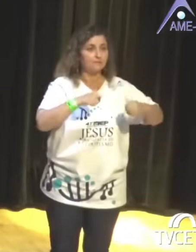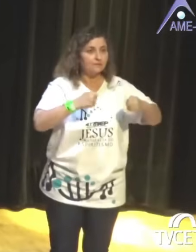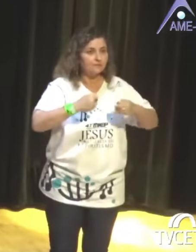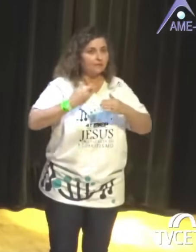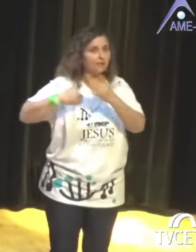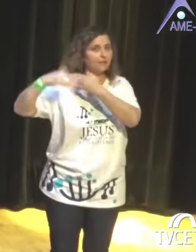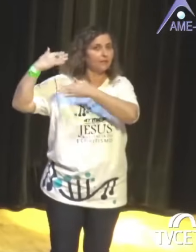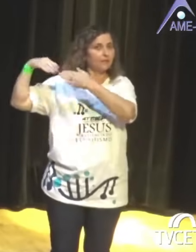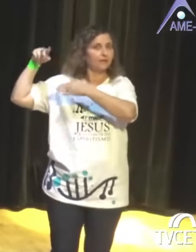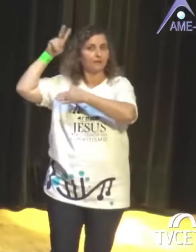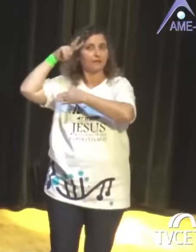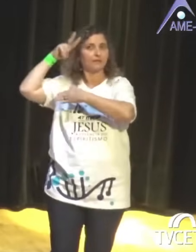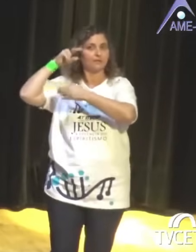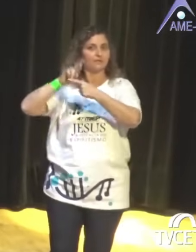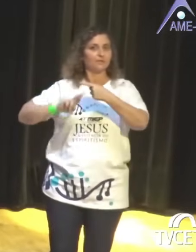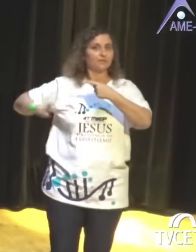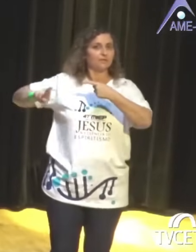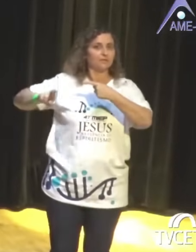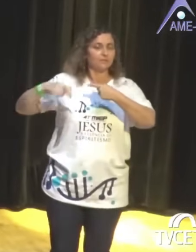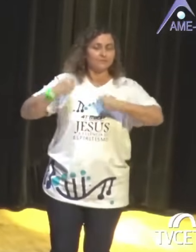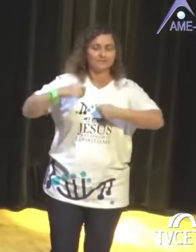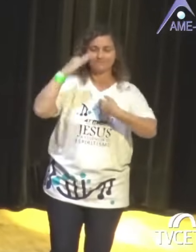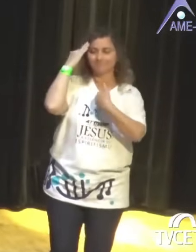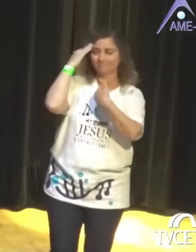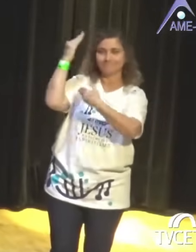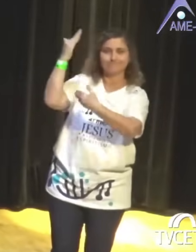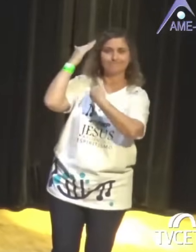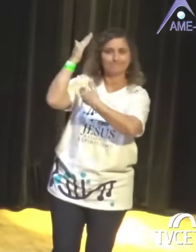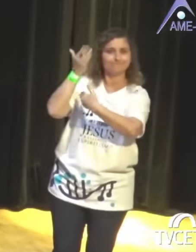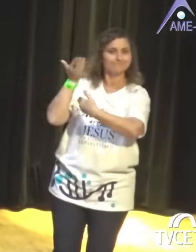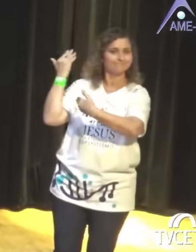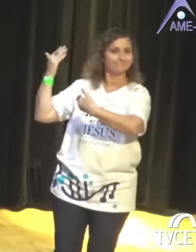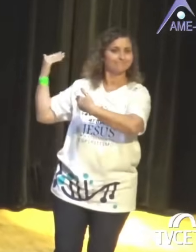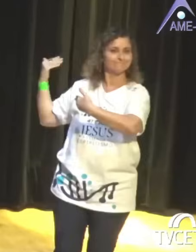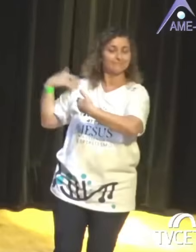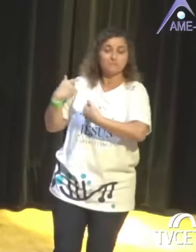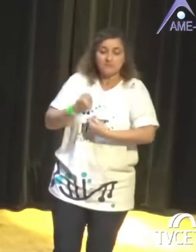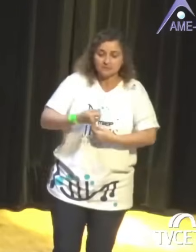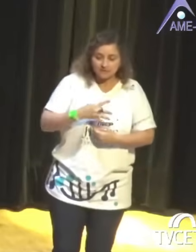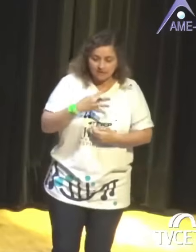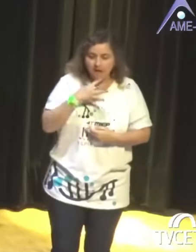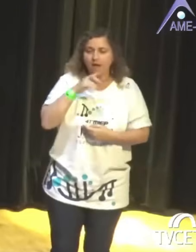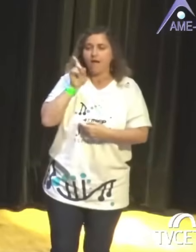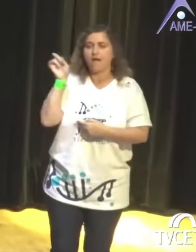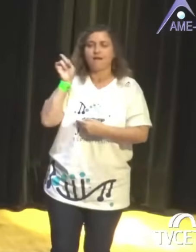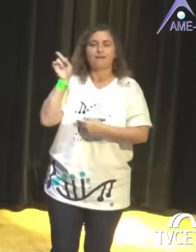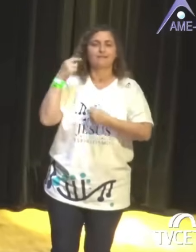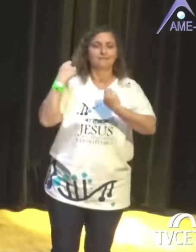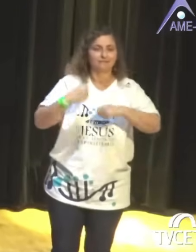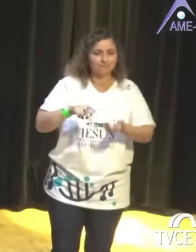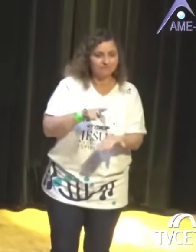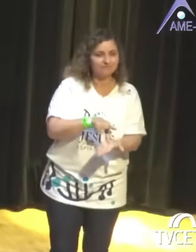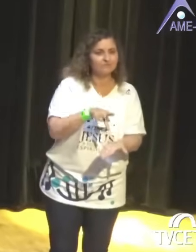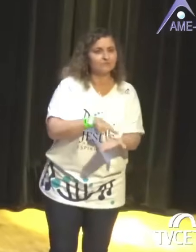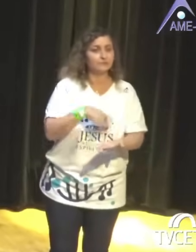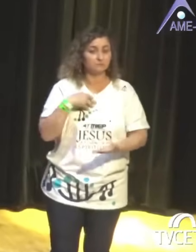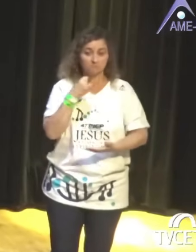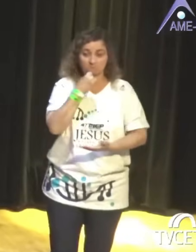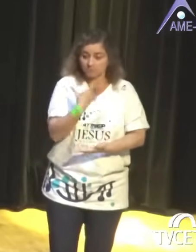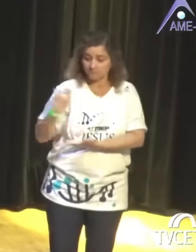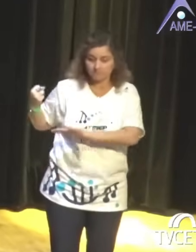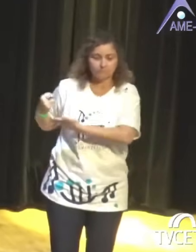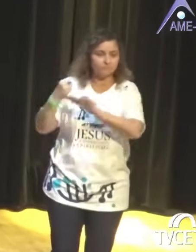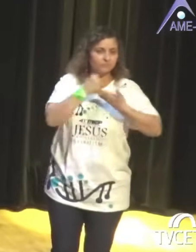gratidão deve ser o nosso sentimento deve ser a nossa